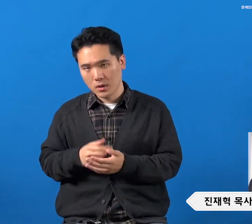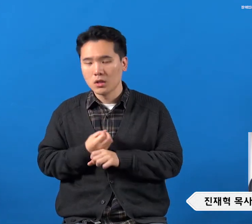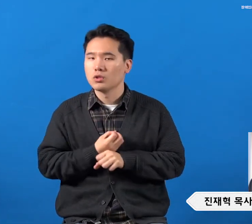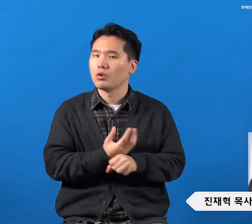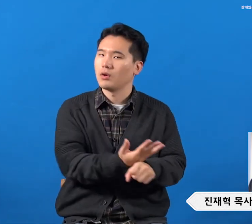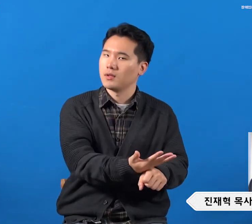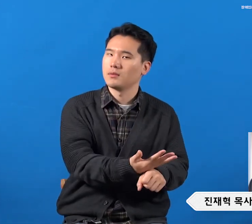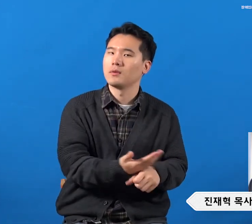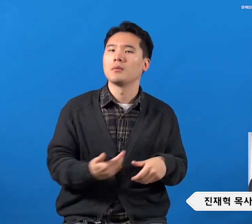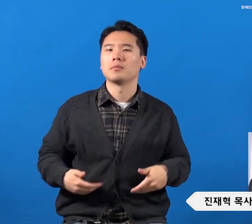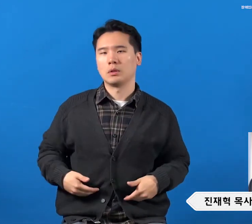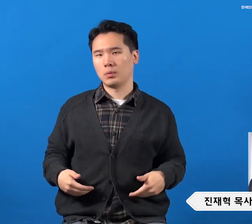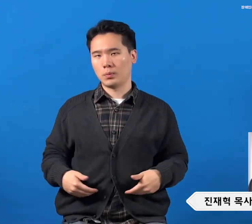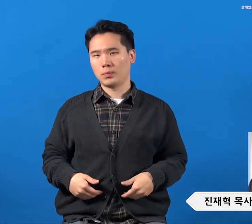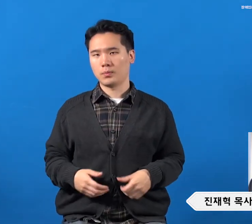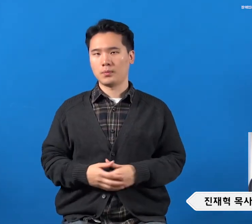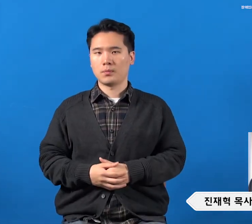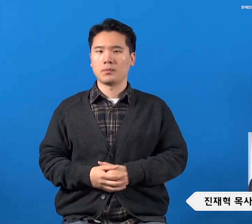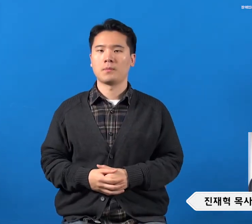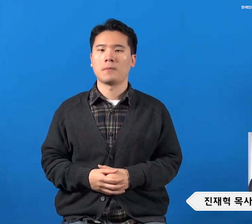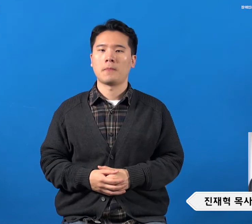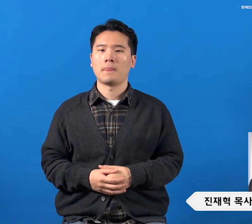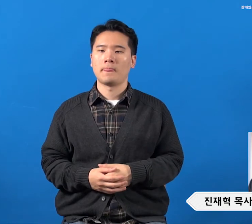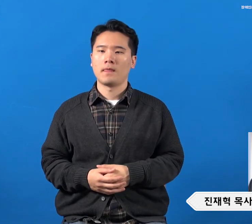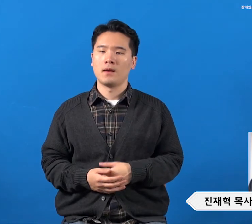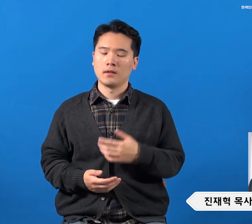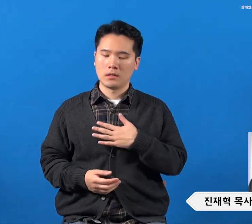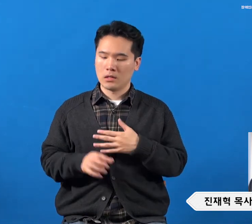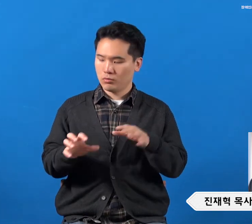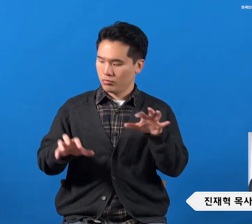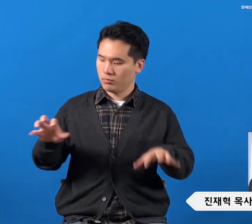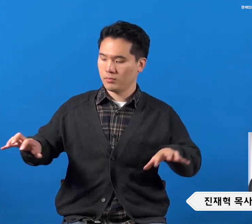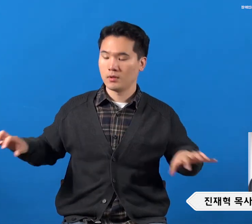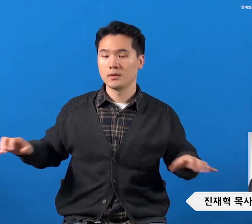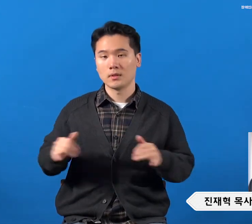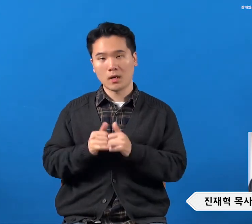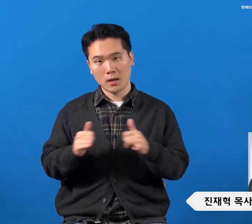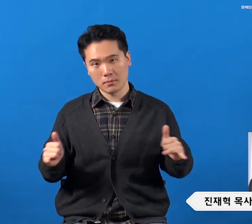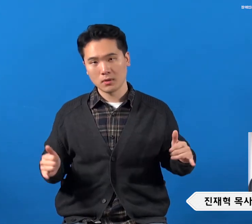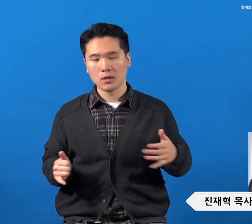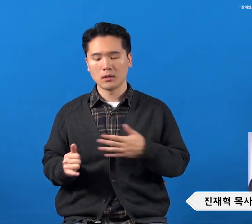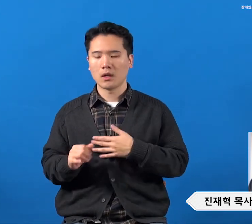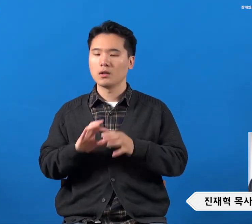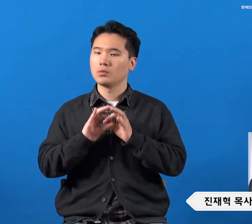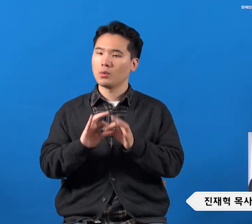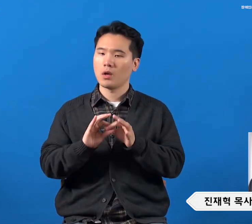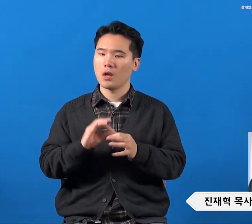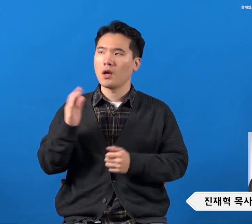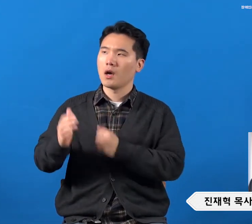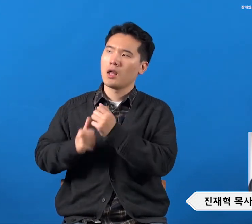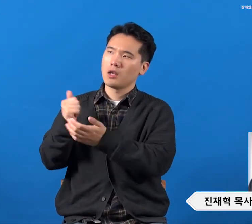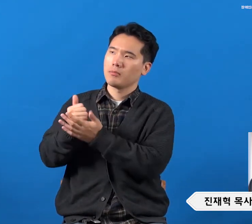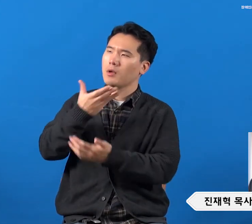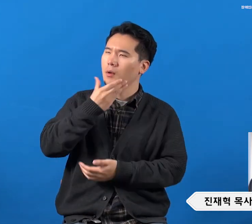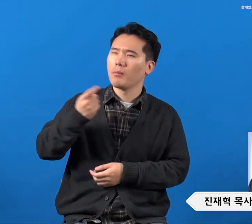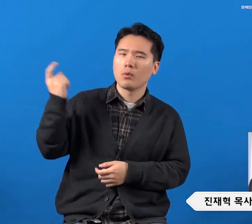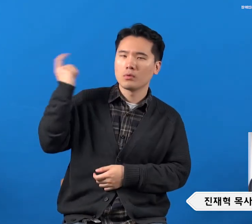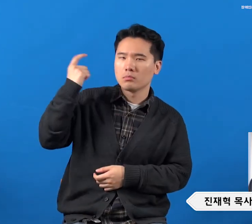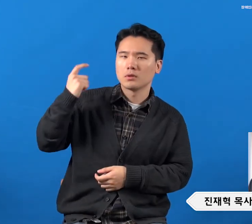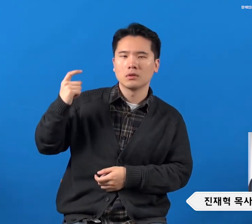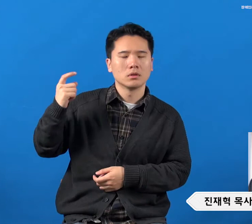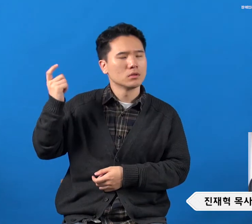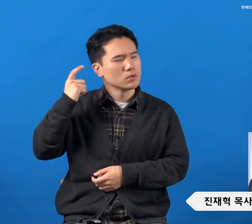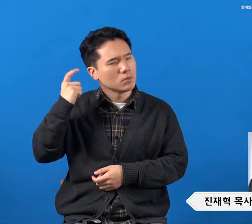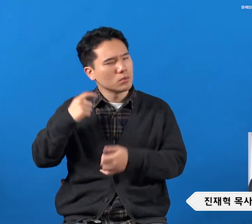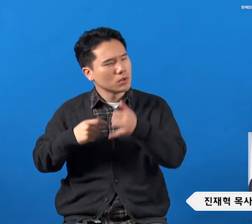마음을 전하는 복음. 내 주변의 사람들이 나로 이 말미암아 하나님의